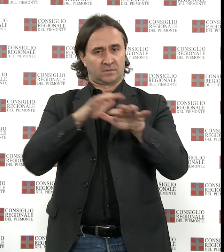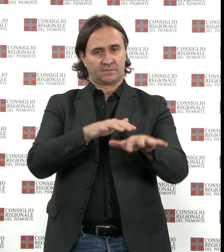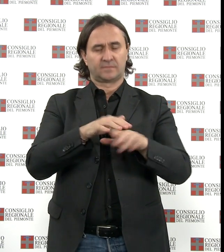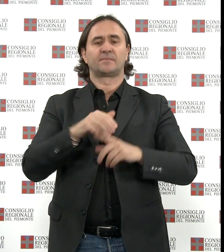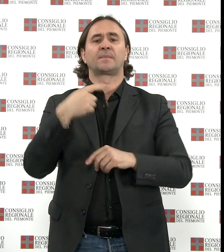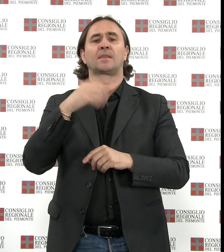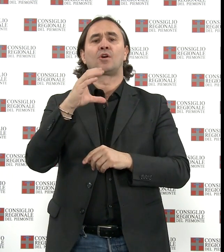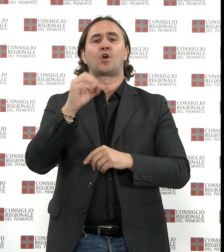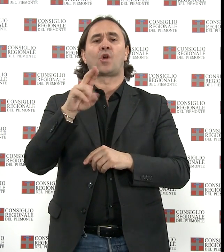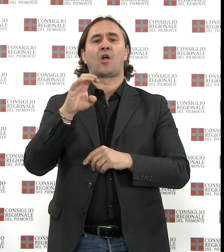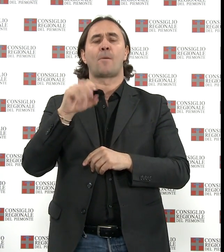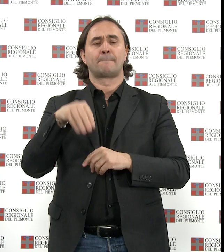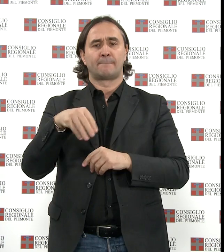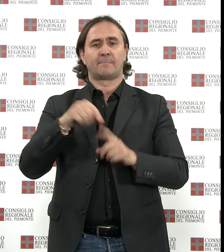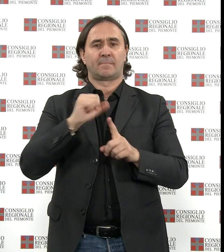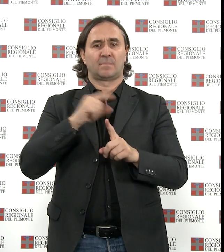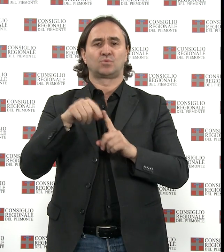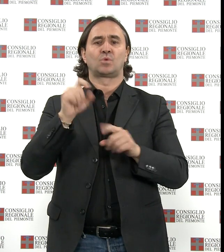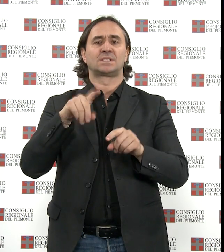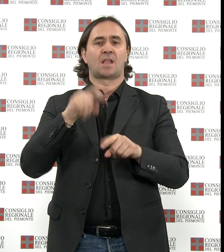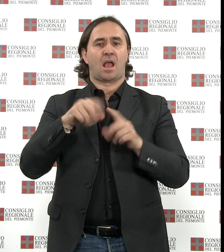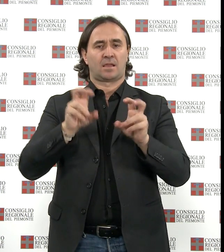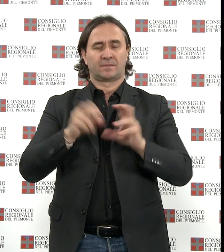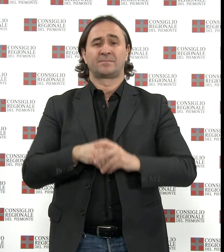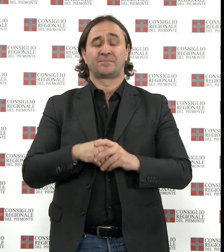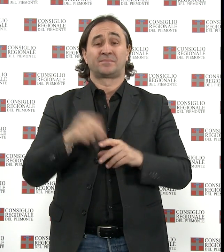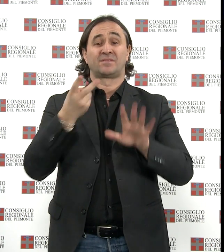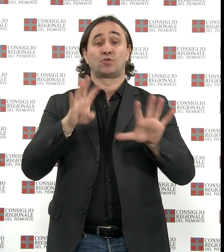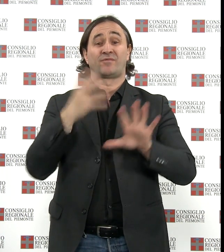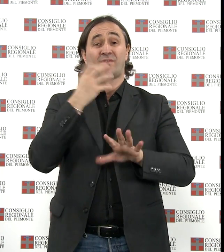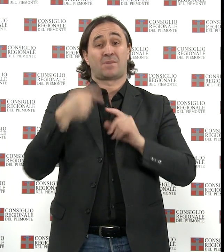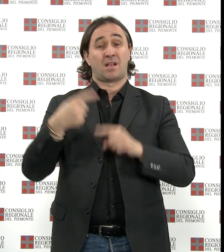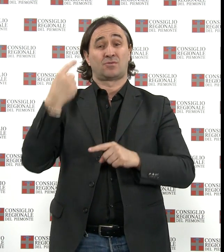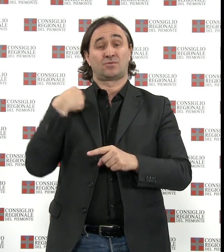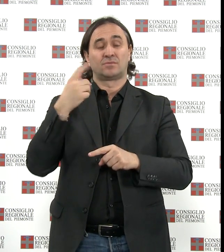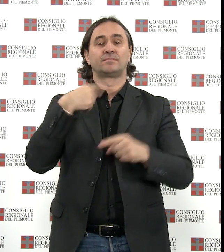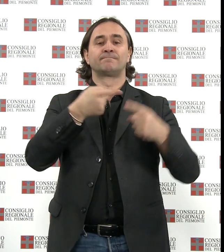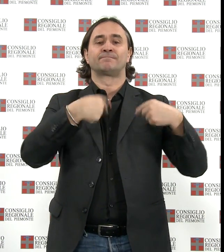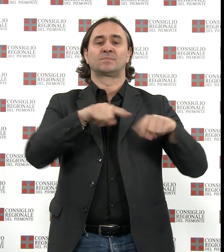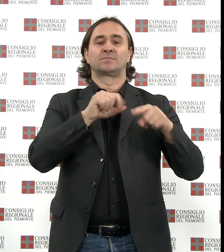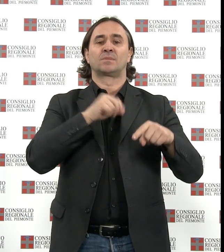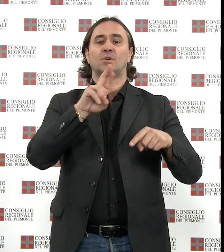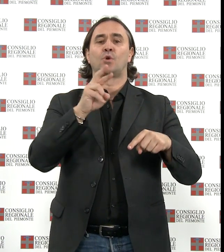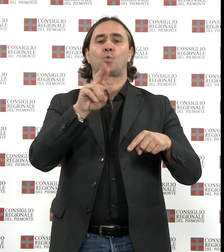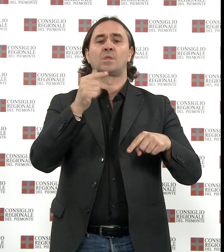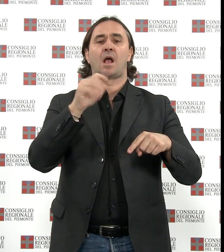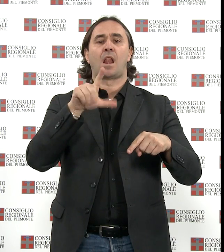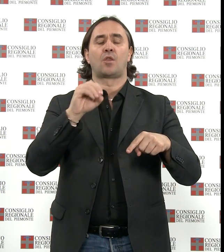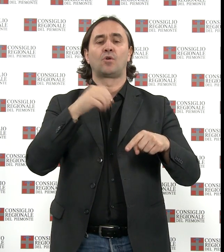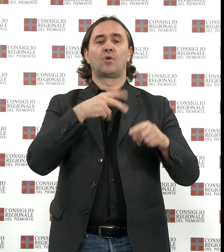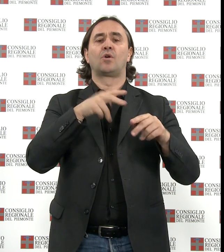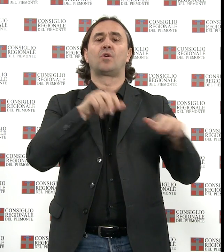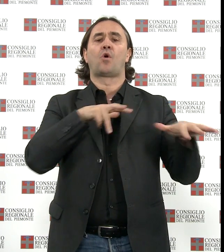audizione del Corecom. Nella seduta del 9 febbraio il Consiglio regionale ha ricordato Bruno Rutallo, consigliere